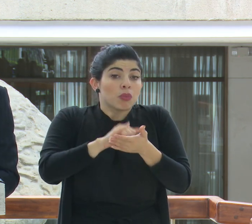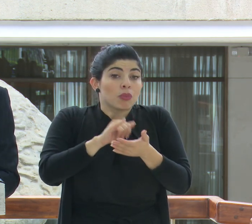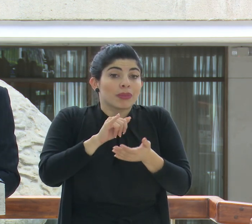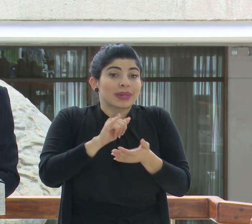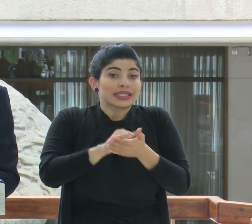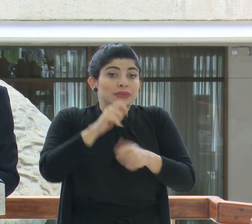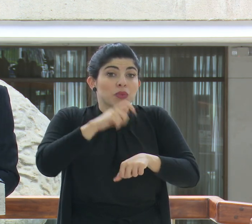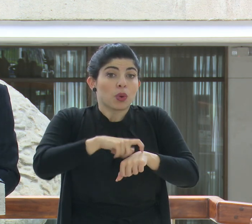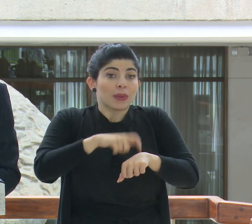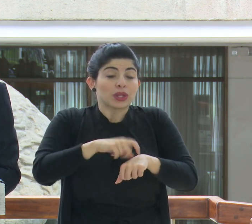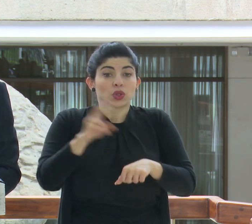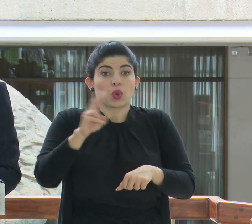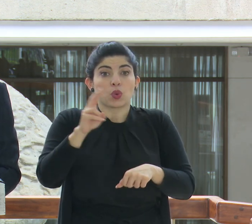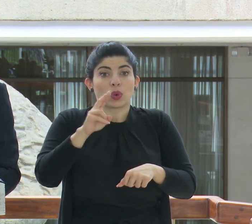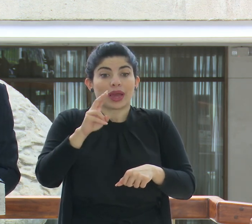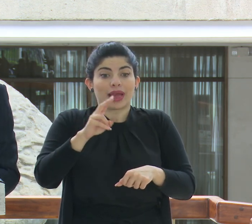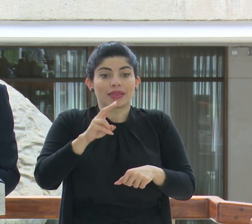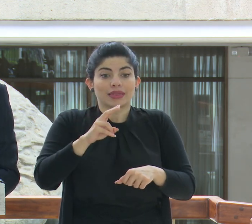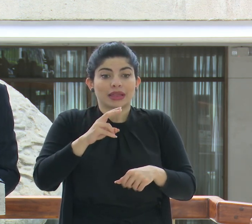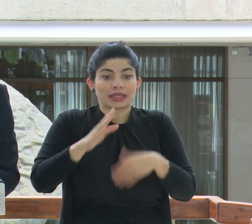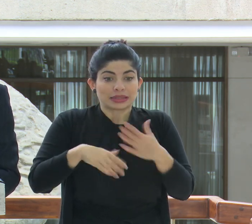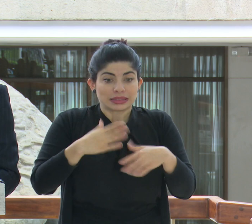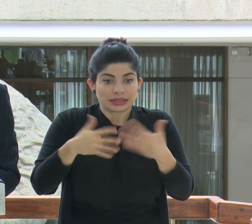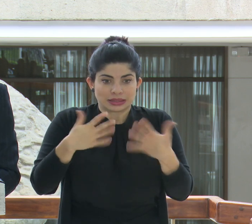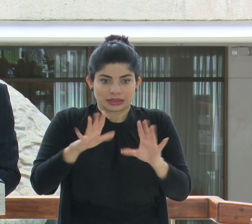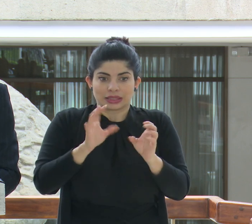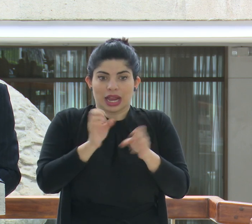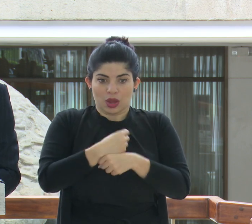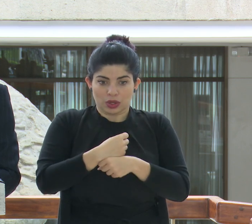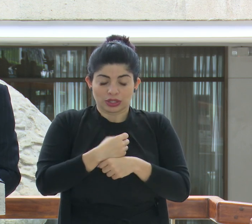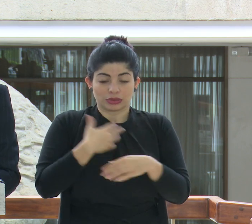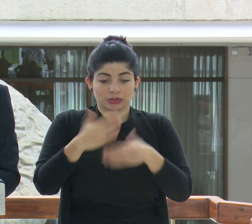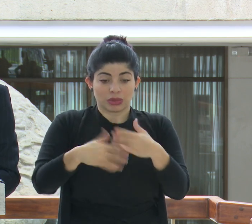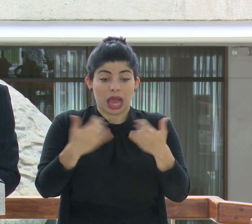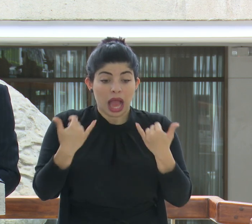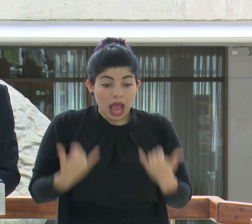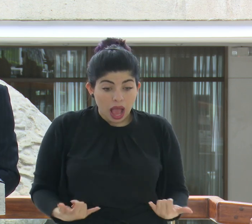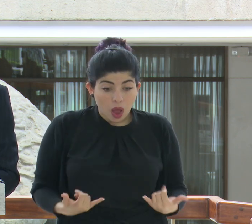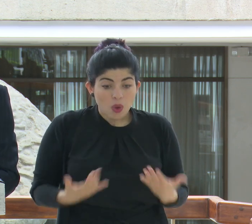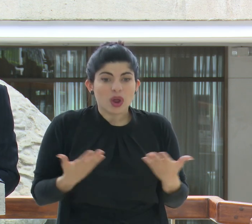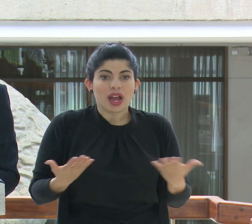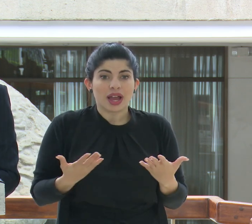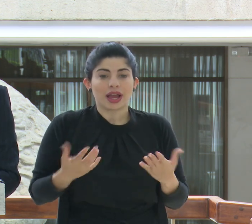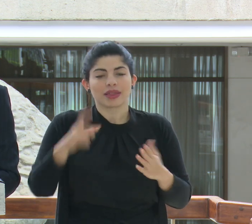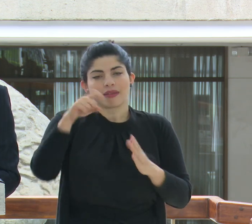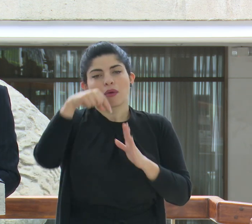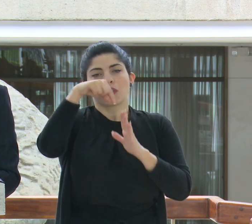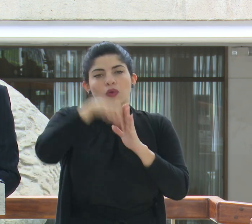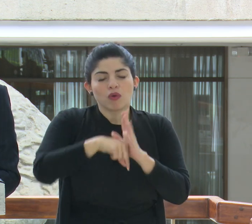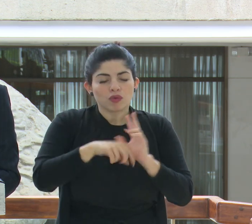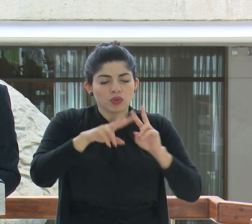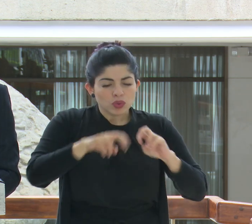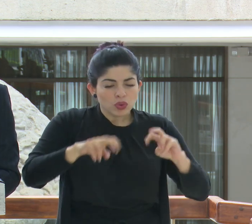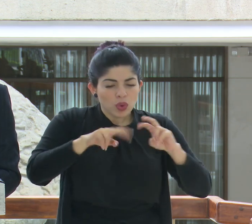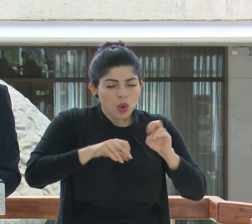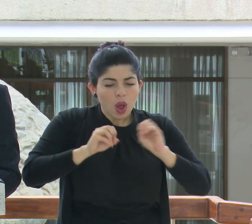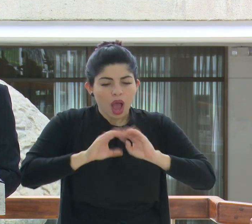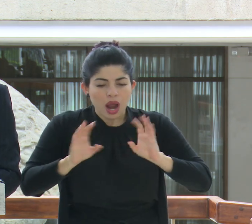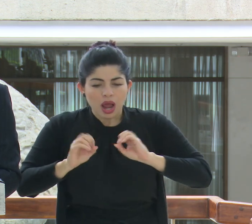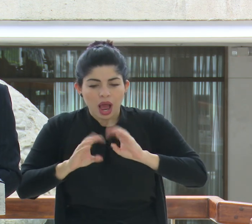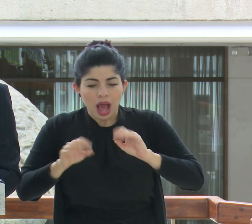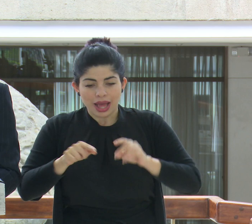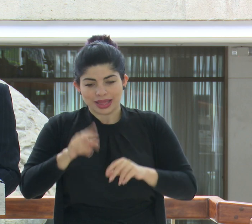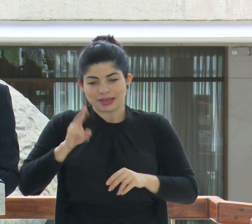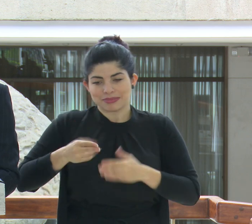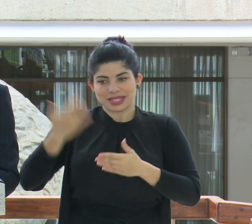lo hicimos. Y hoy lo que necesitamos es o aclarar o profundizar algunos de los otros elementos que derivaron de